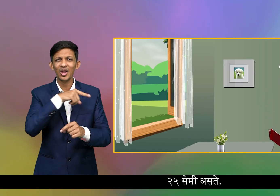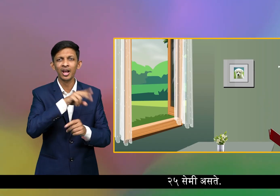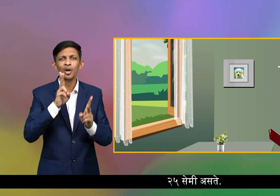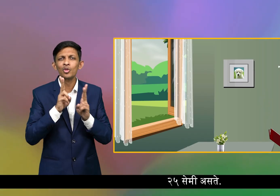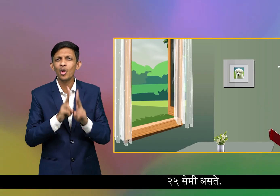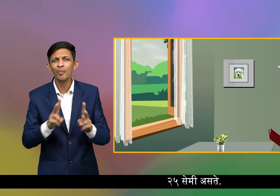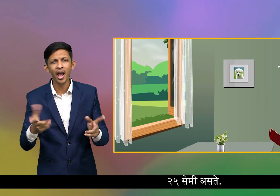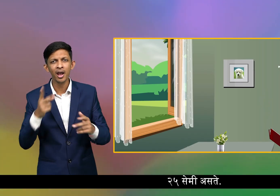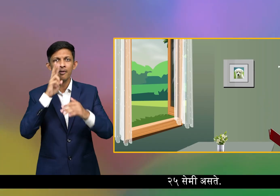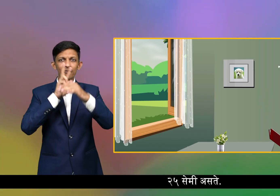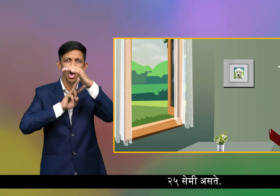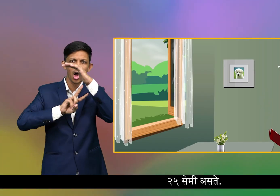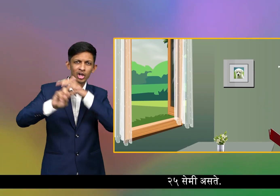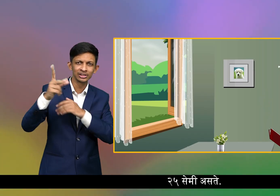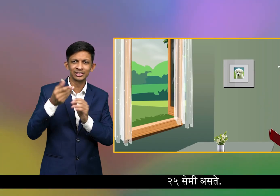25 सेंटीमीटर असते.